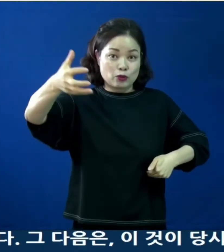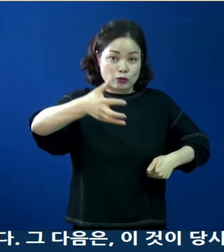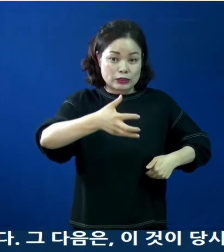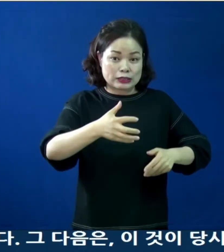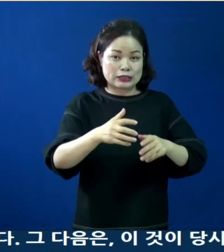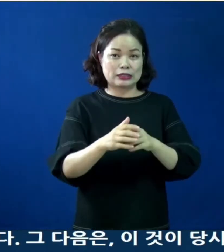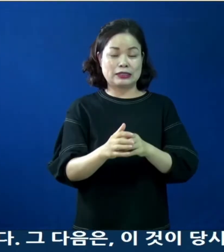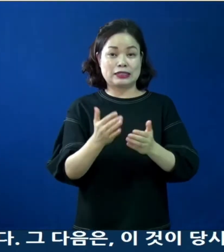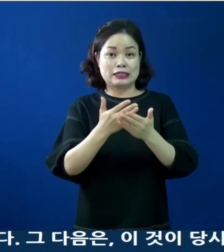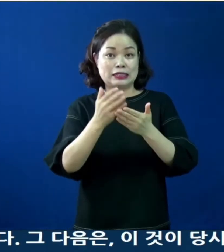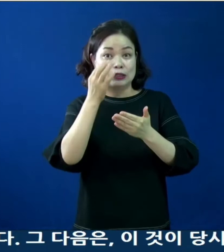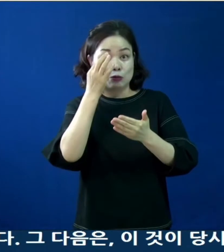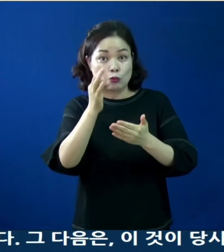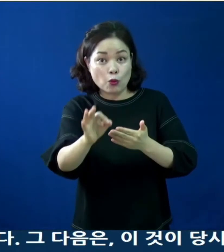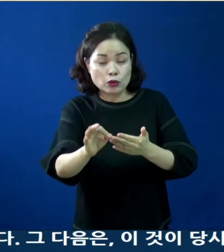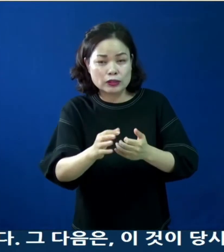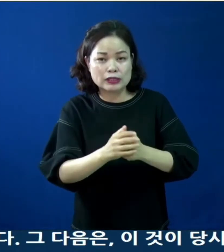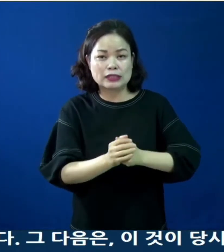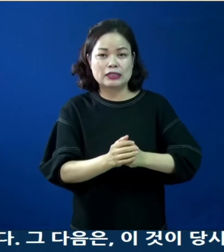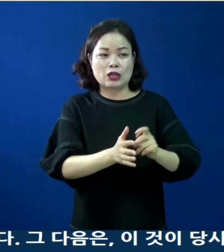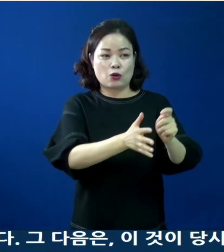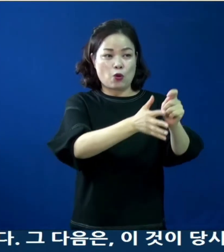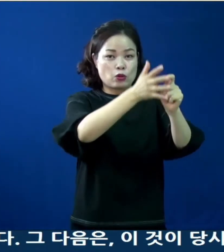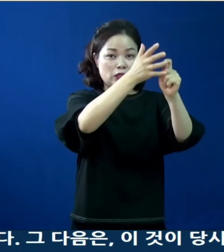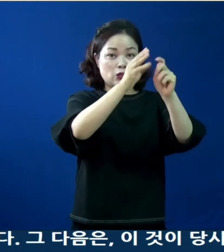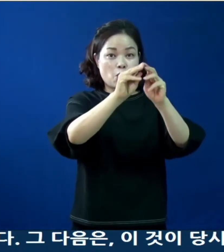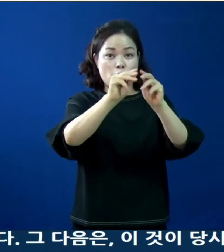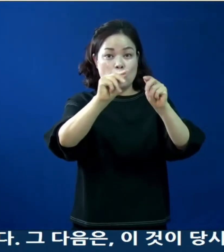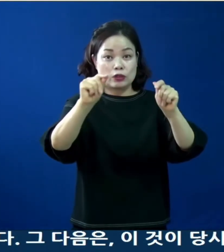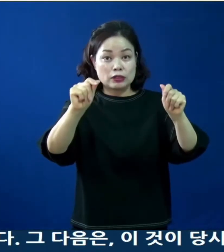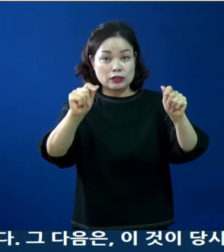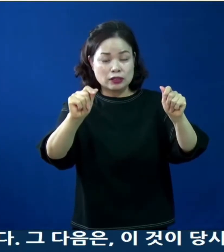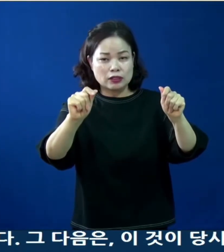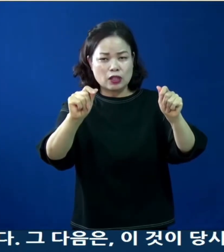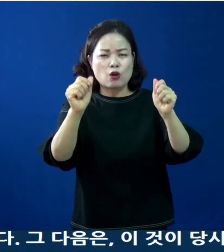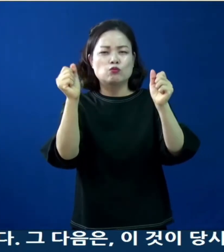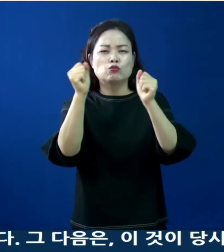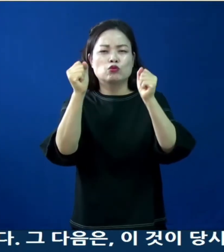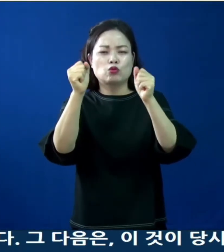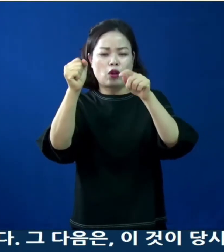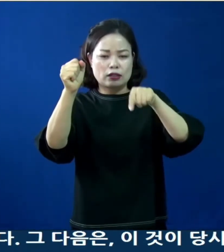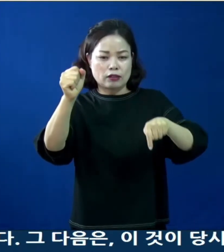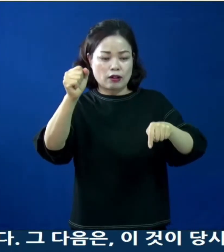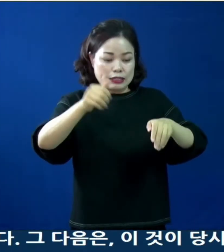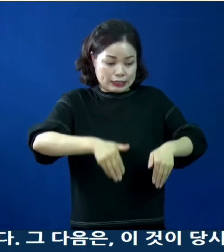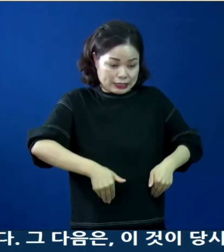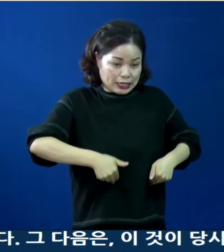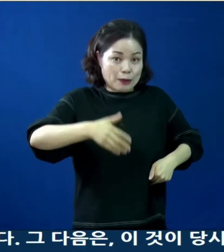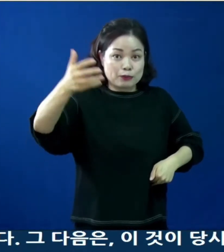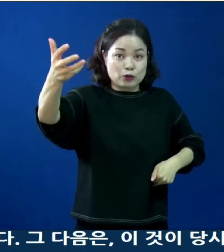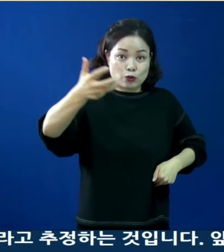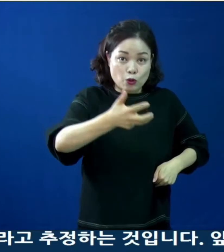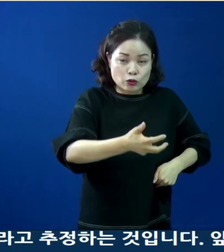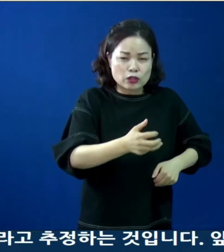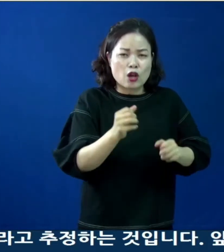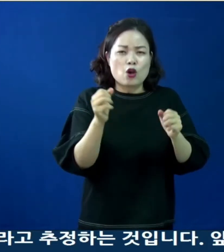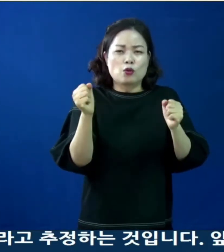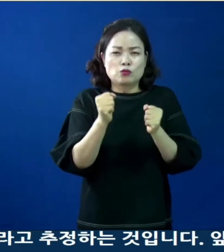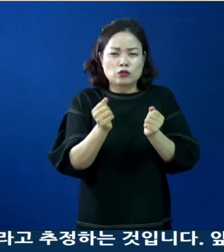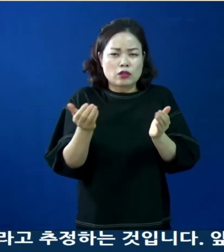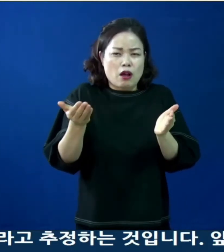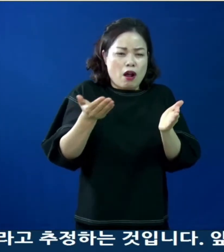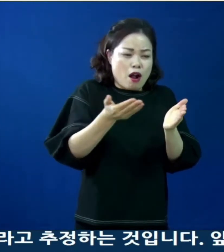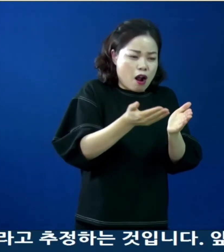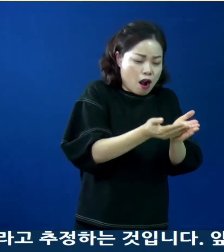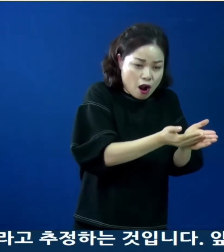확 한번 보셔야 돼요. 아까 고린도 지도 어디 있었던 데서 북쪽에서 남쪽으로 내려오고요. 그 북쪽 항구에